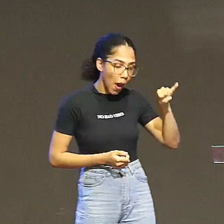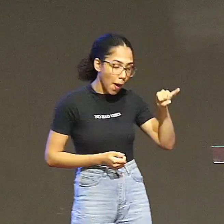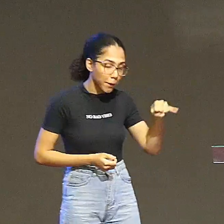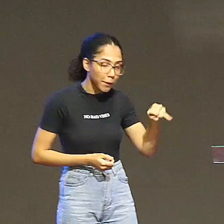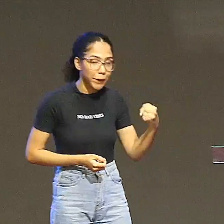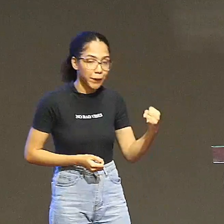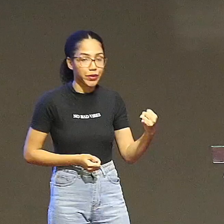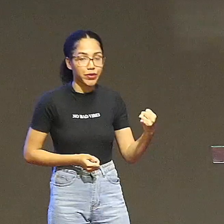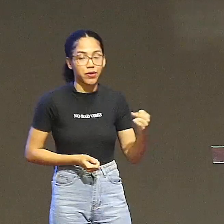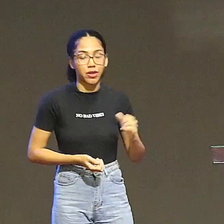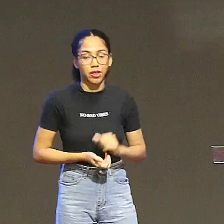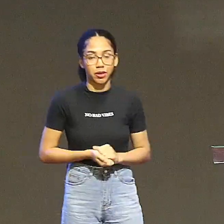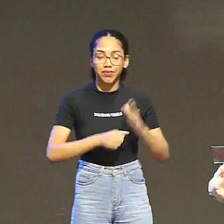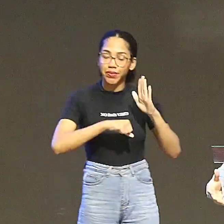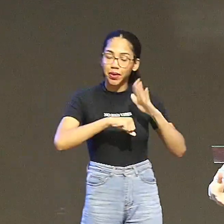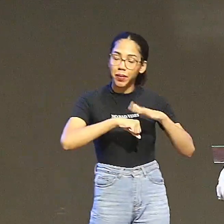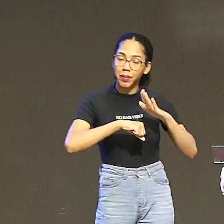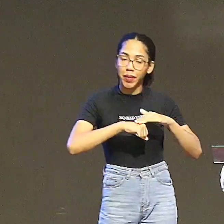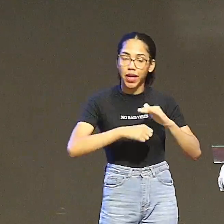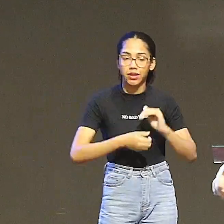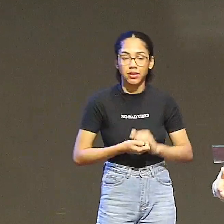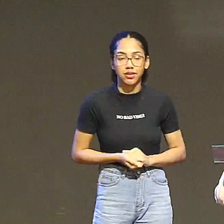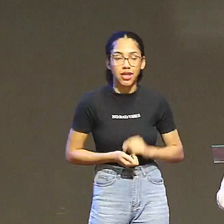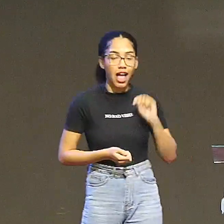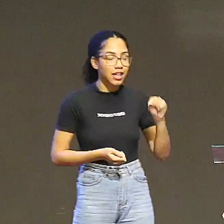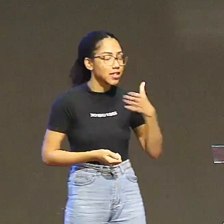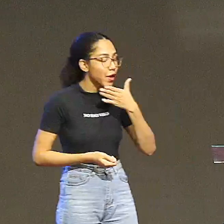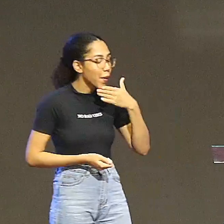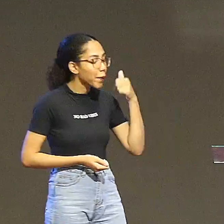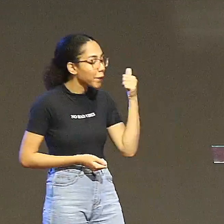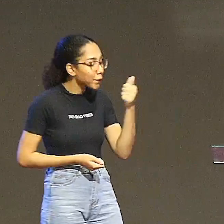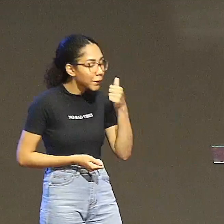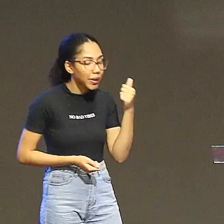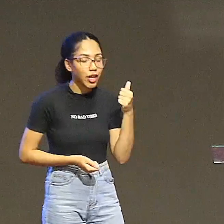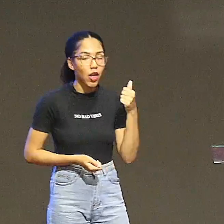boa parte e isso não vai ser tirado